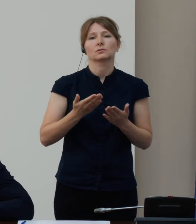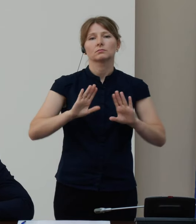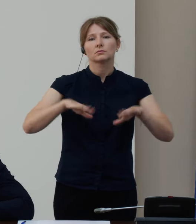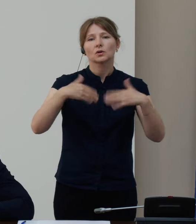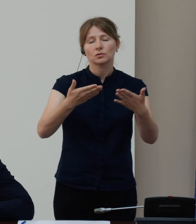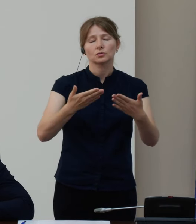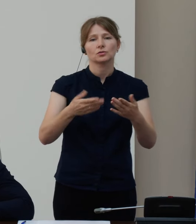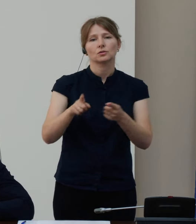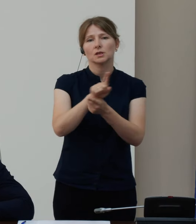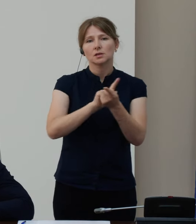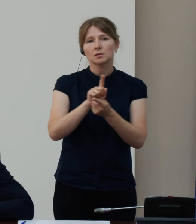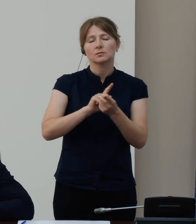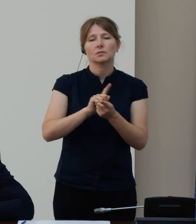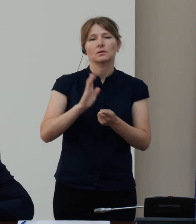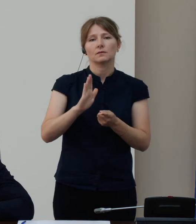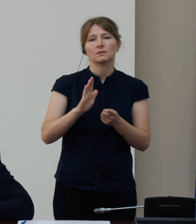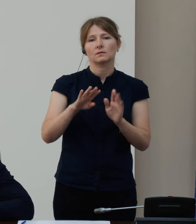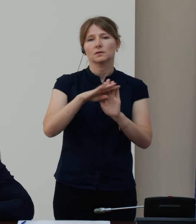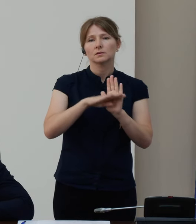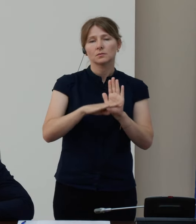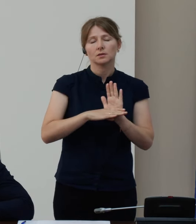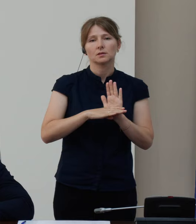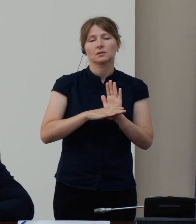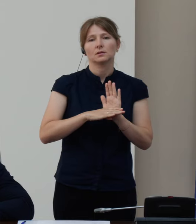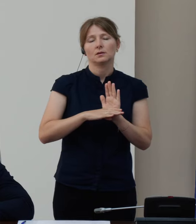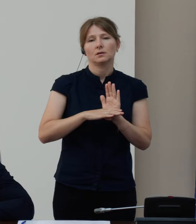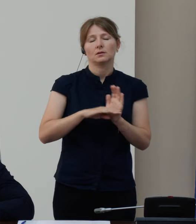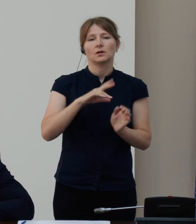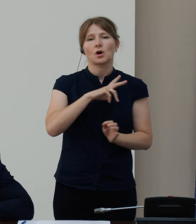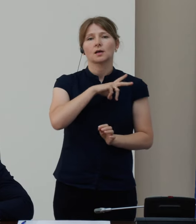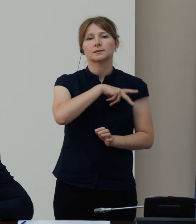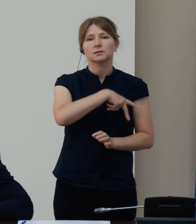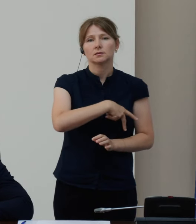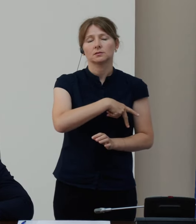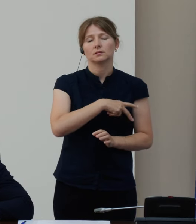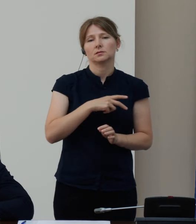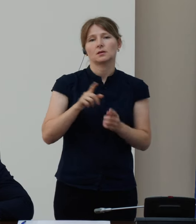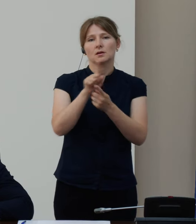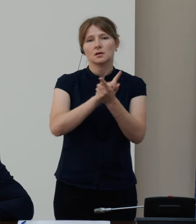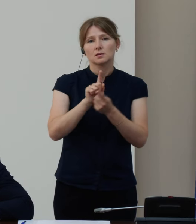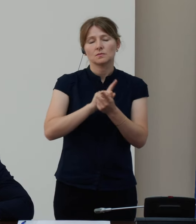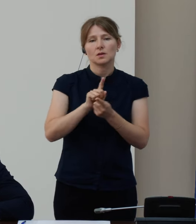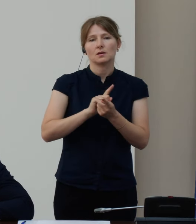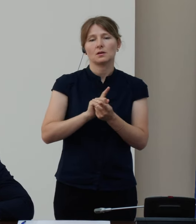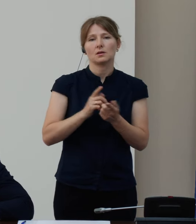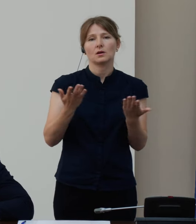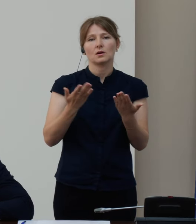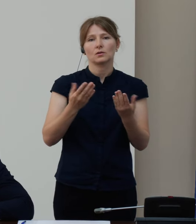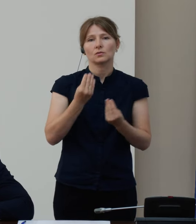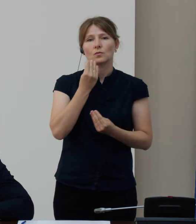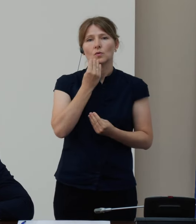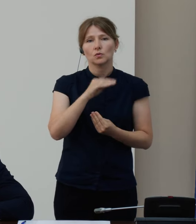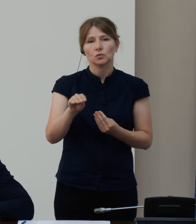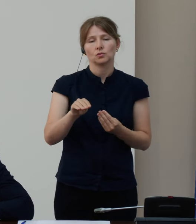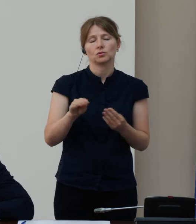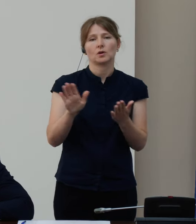o schimbare radicală a sistemului de asistență socială în Republica Moldova, o reformă care își propune să-și îmbunătățească